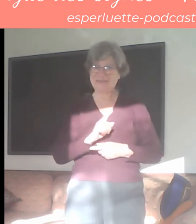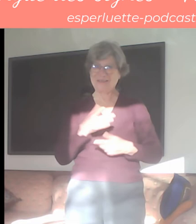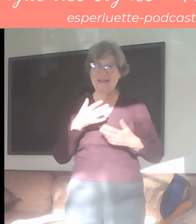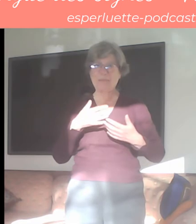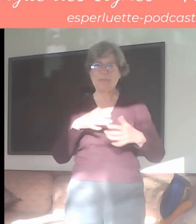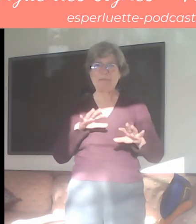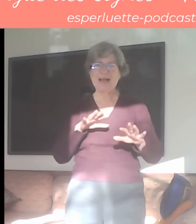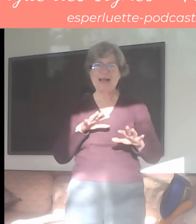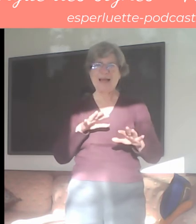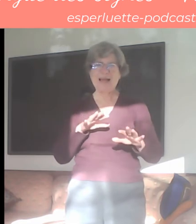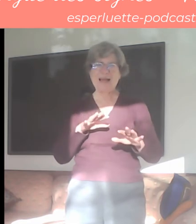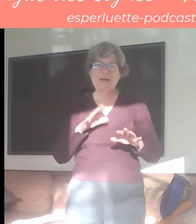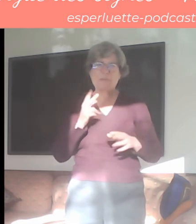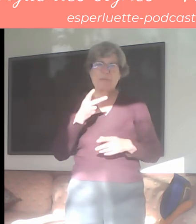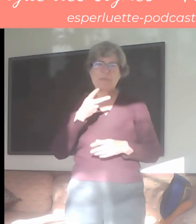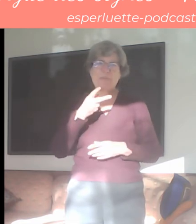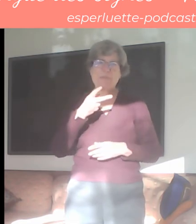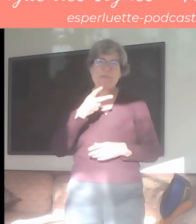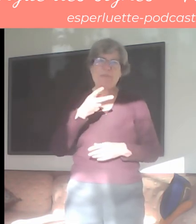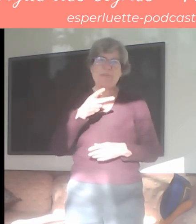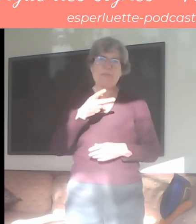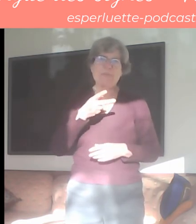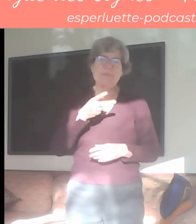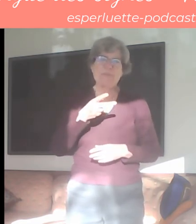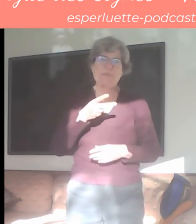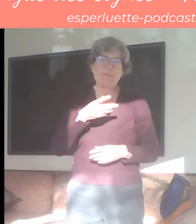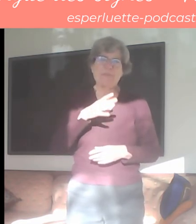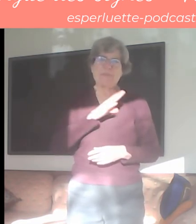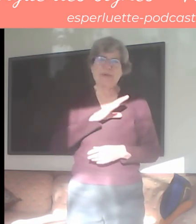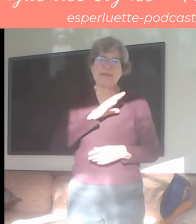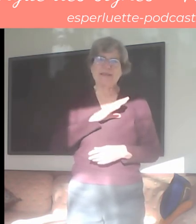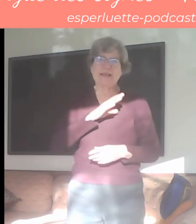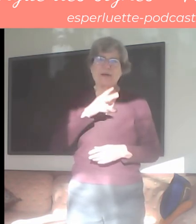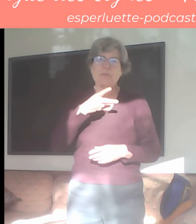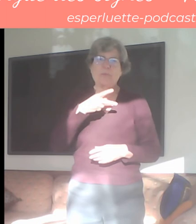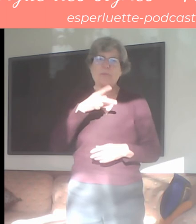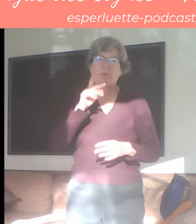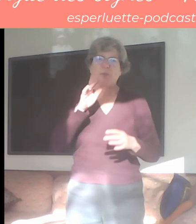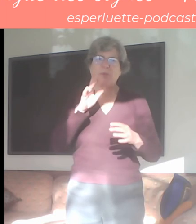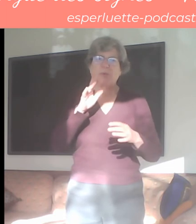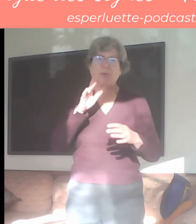manière d'expliciter les choses pour des sourds parce que je suis en langue des signes. Si j'étais